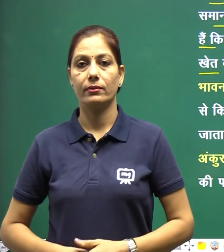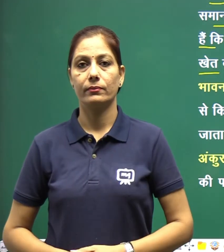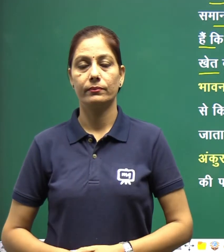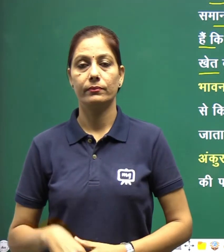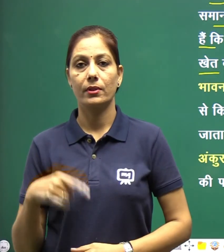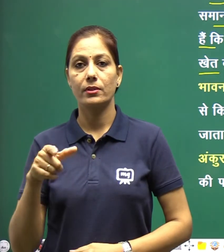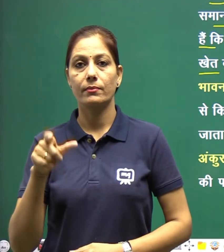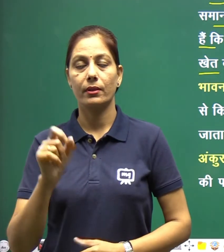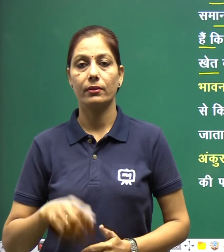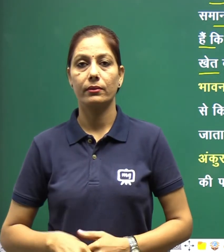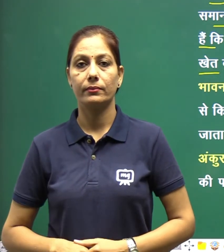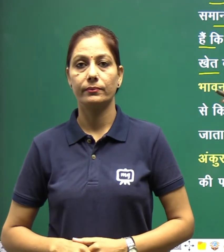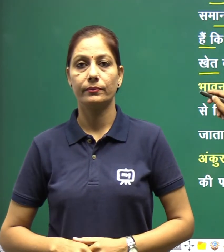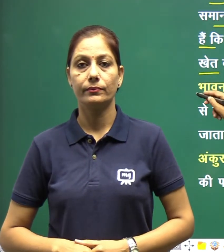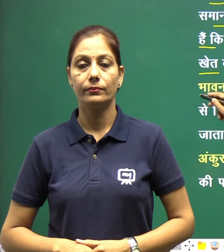इसमें